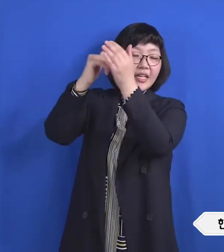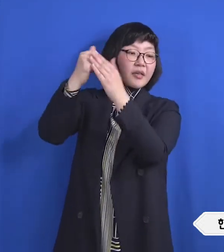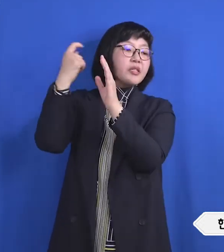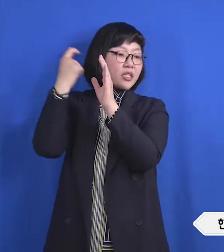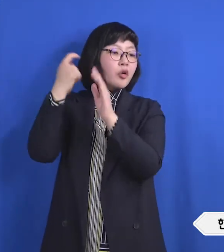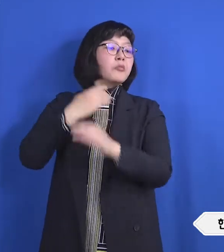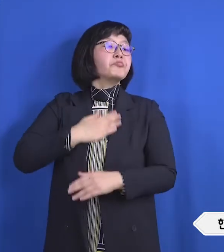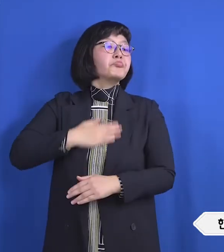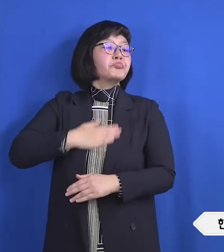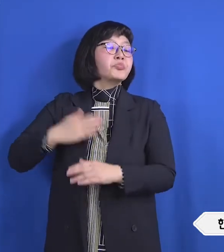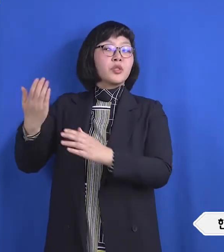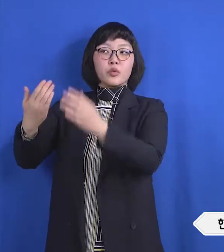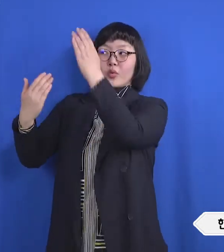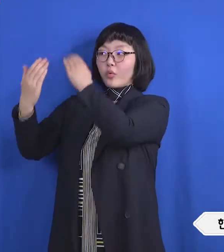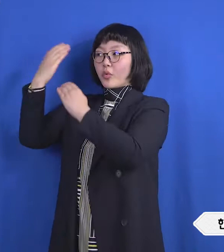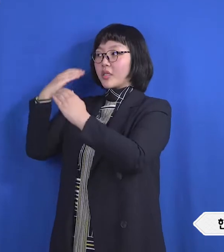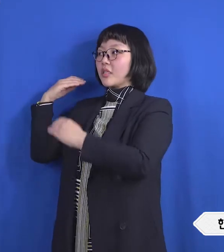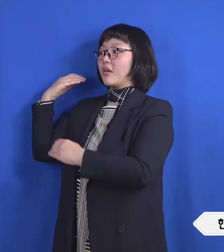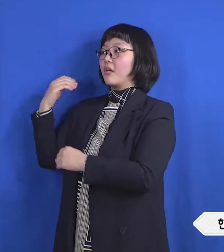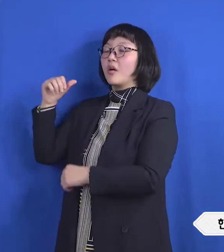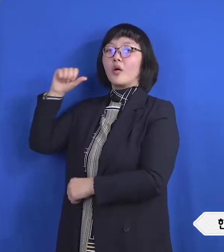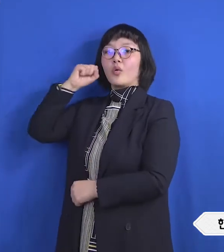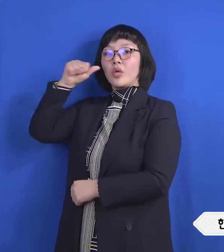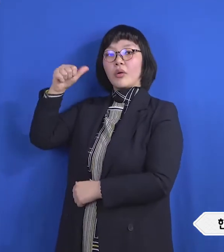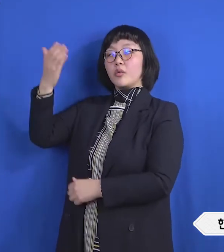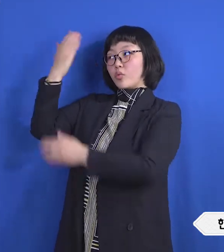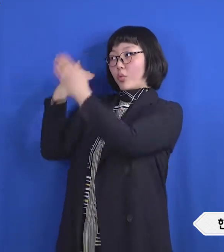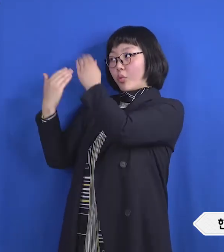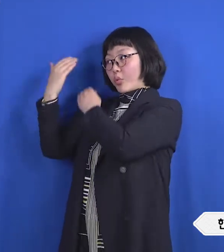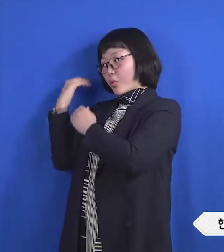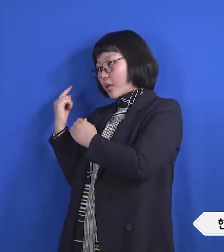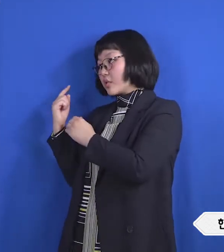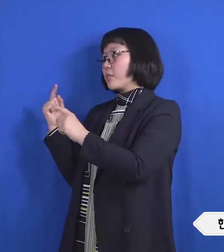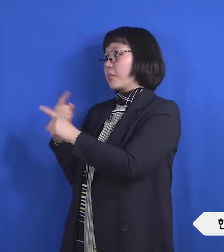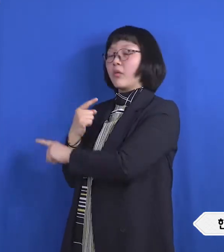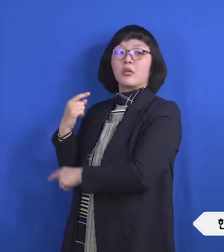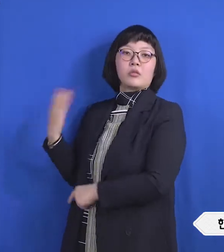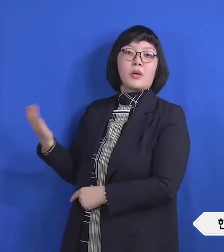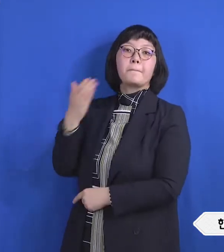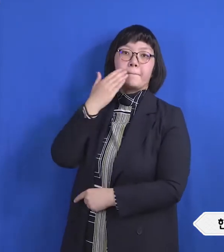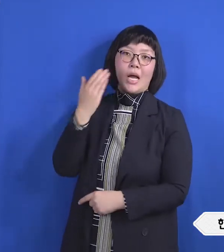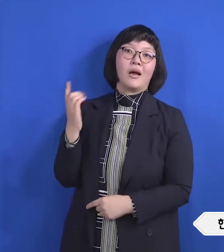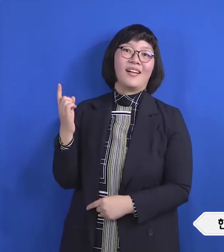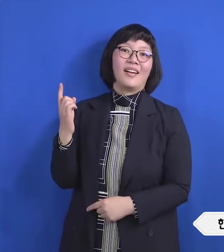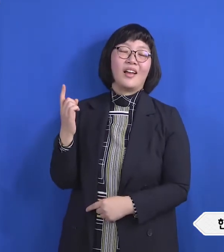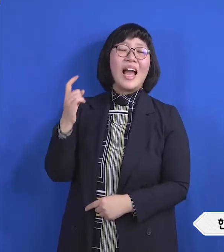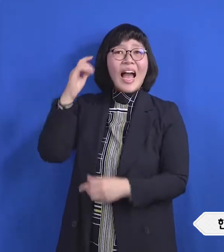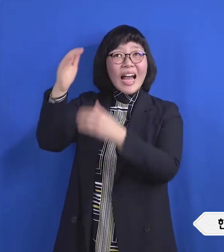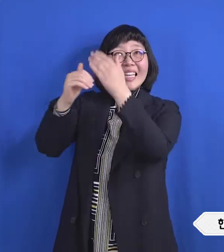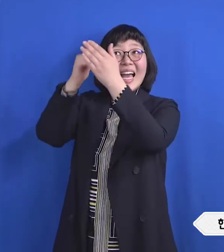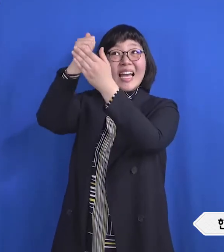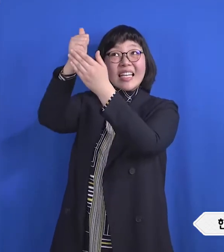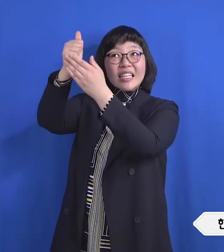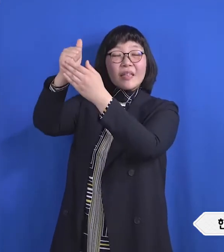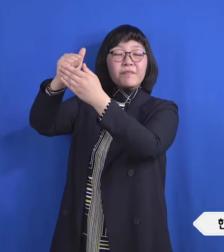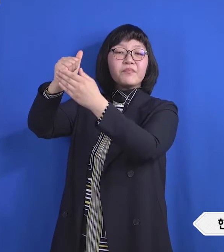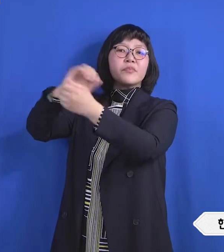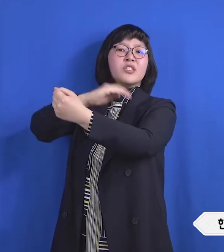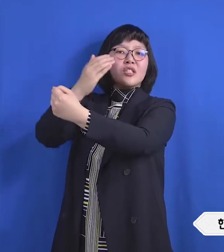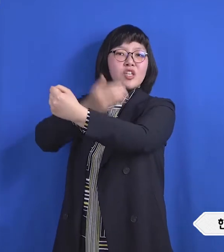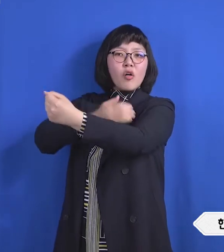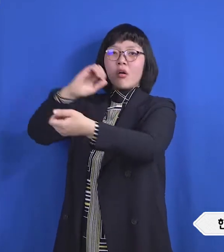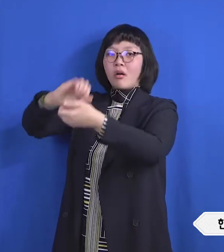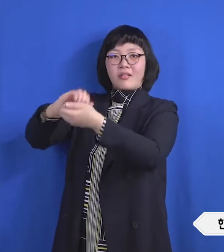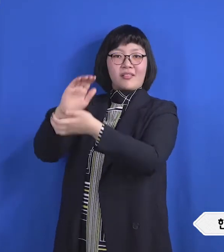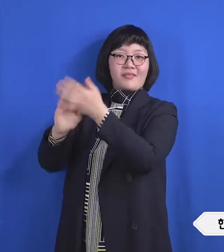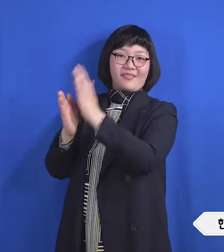하나님은 5개월 전으로 돌아가서, 아니 하나님은 돌아간다 말다 할 것도 없습니다. 하나님 초월해 계시니까 어쨌든 우리